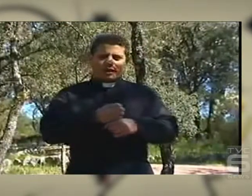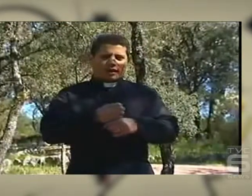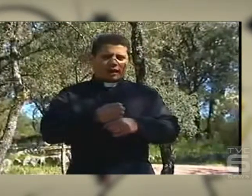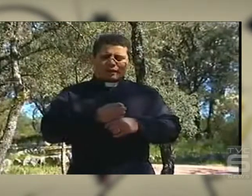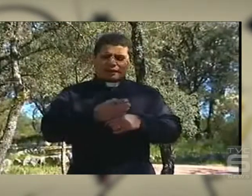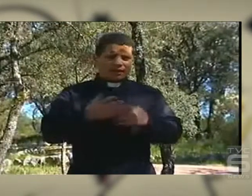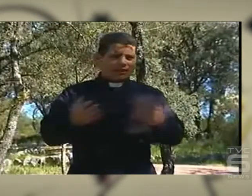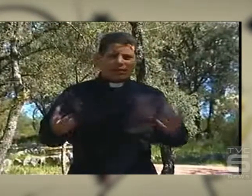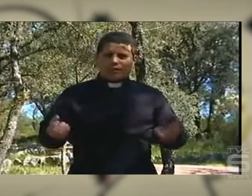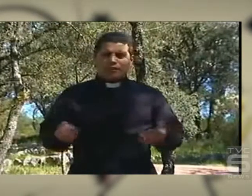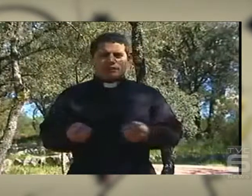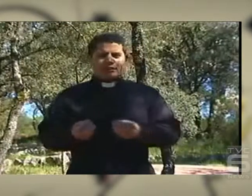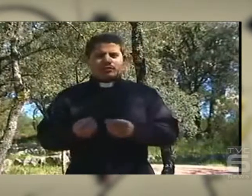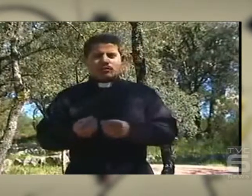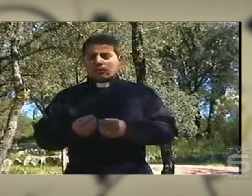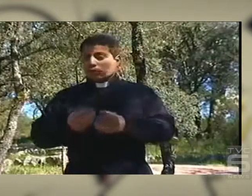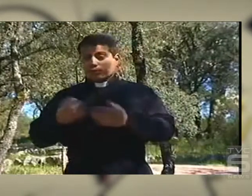2522-6758.